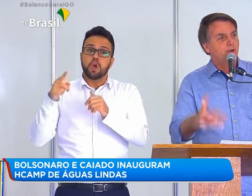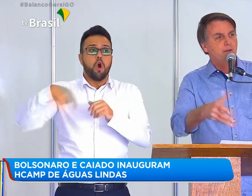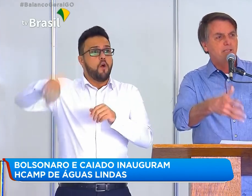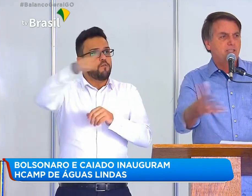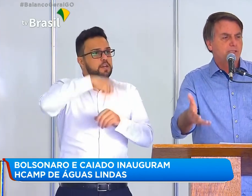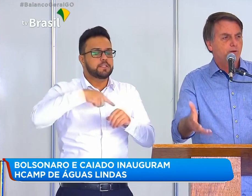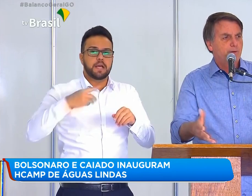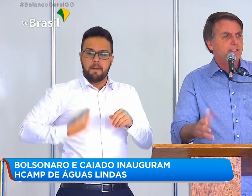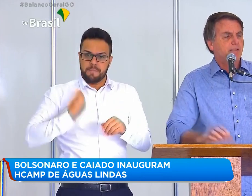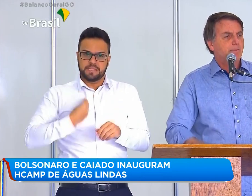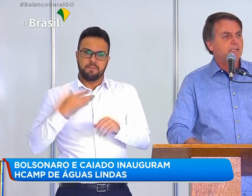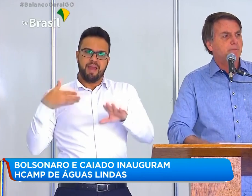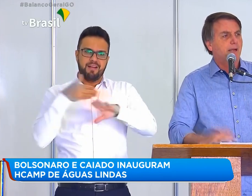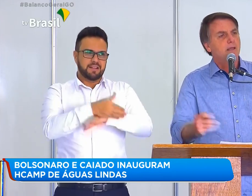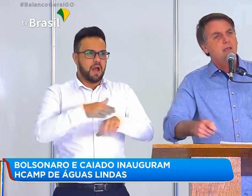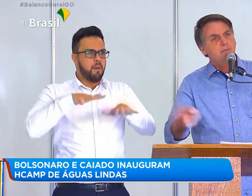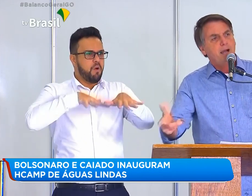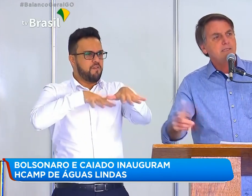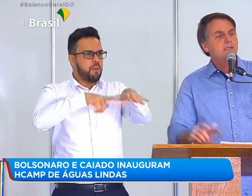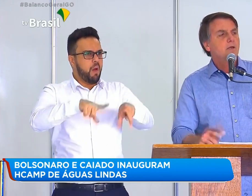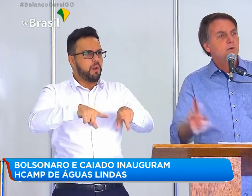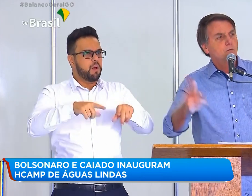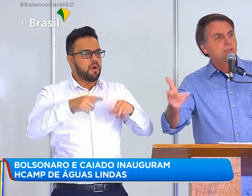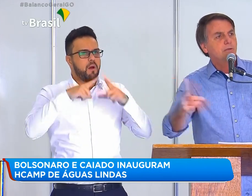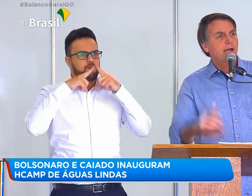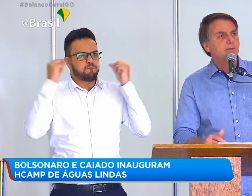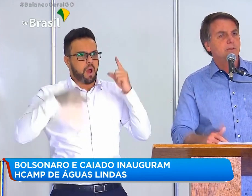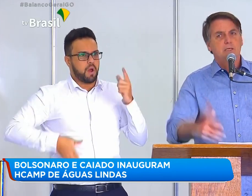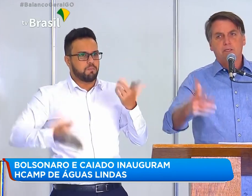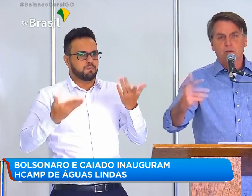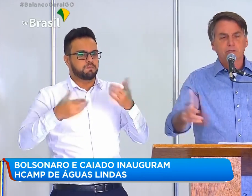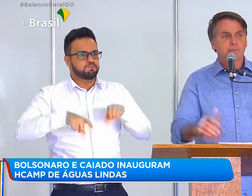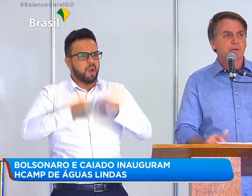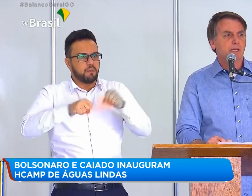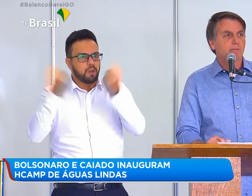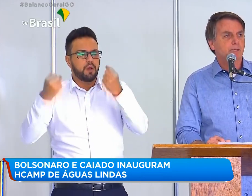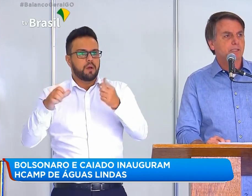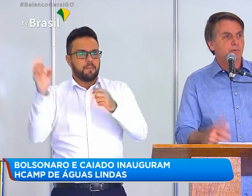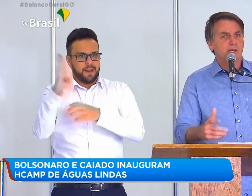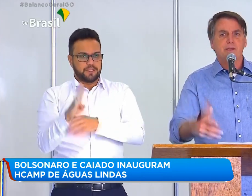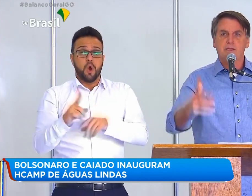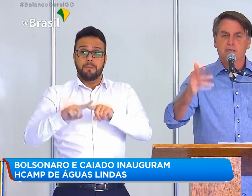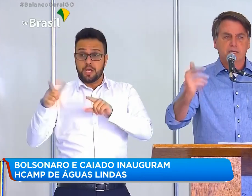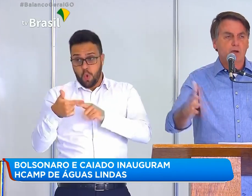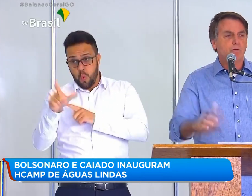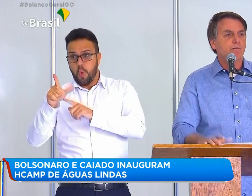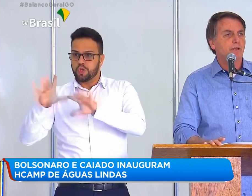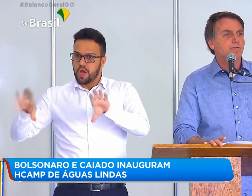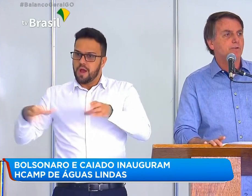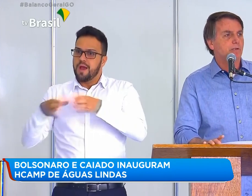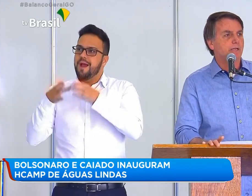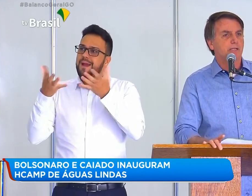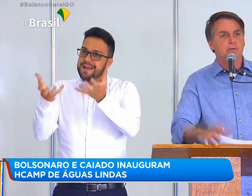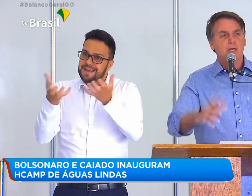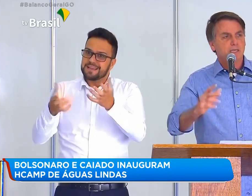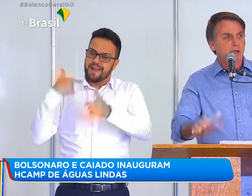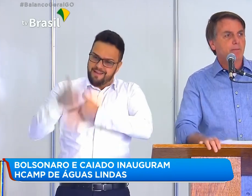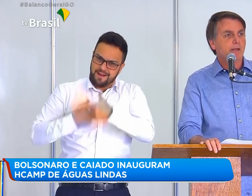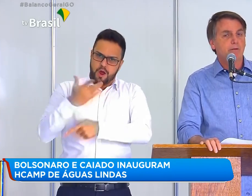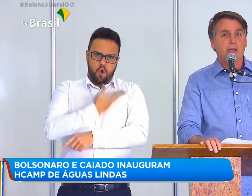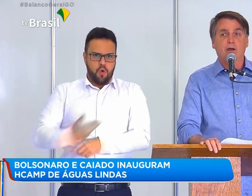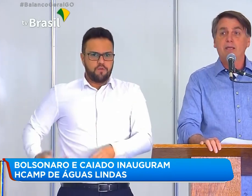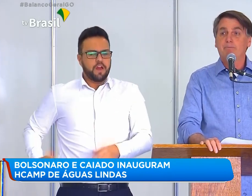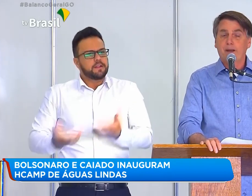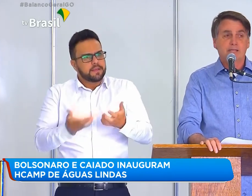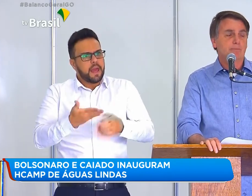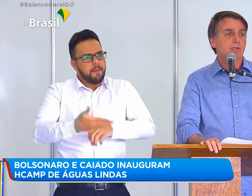participe, obviamente, desse movimento, ninguém vai participar. Mas o outro lado, que luta por democracia, que quer o governo funcionando, quer um